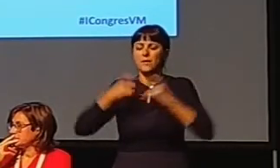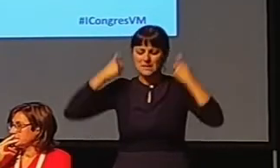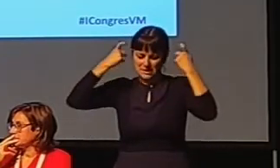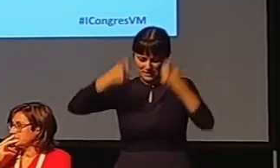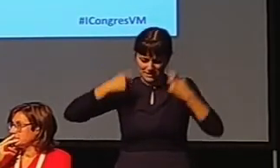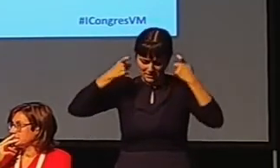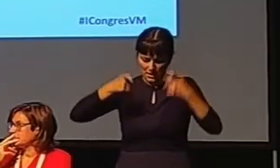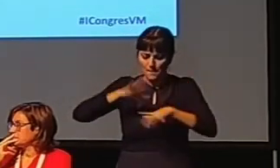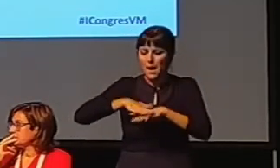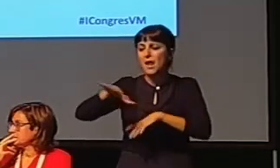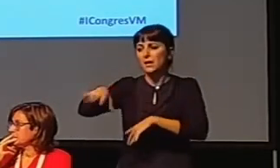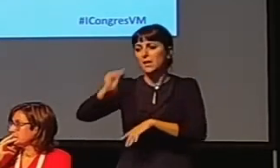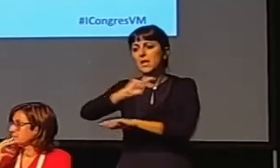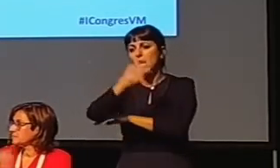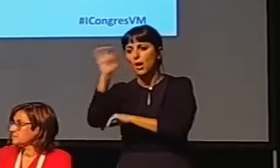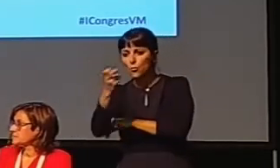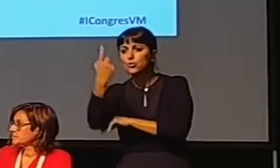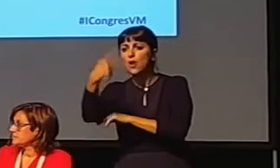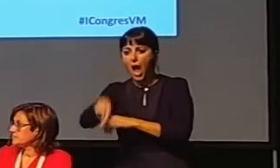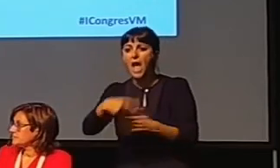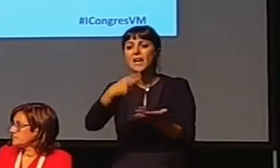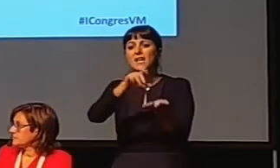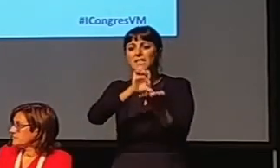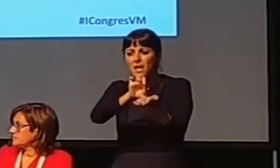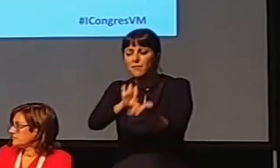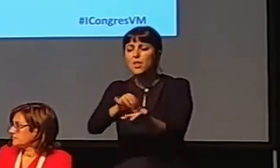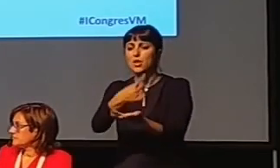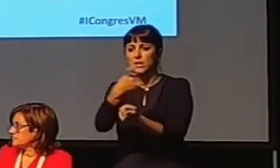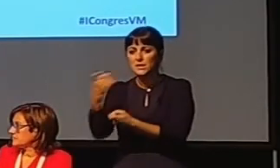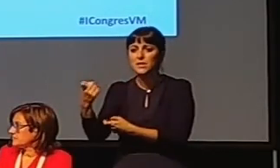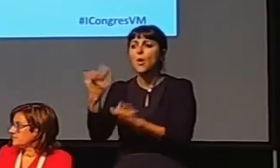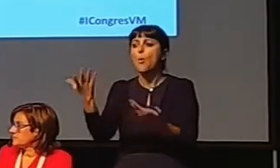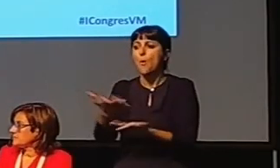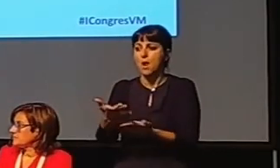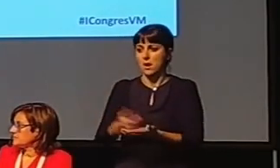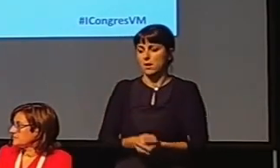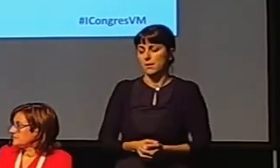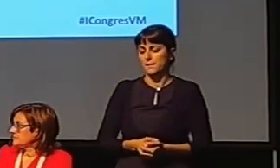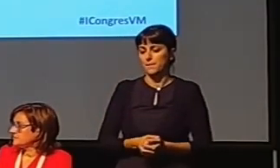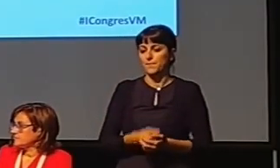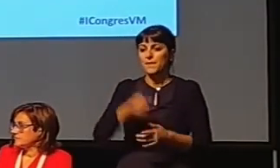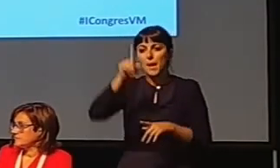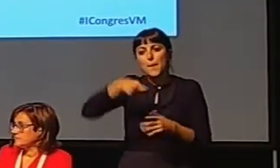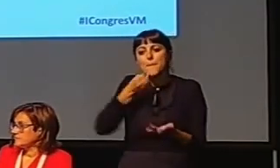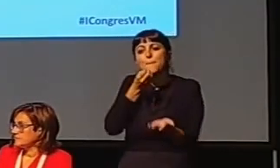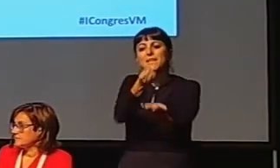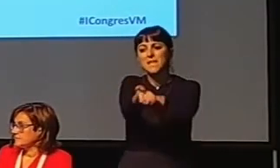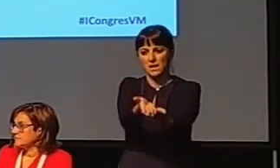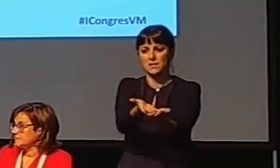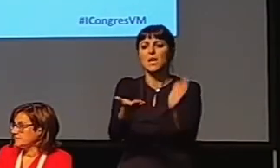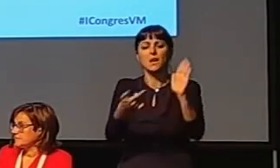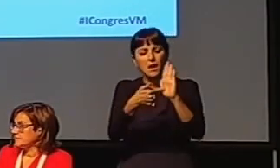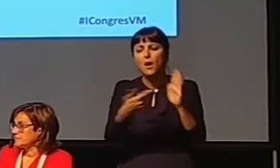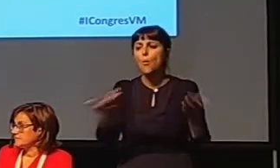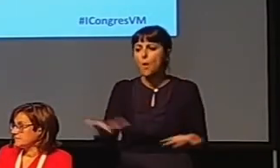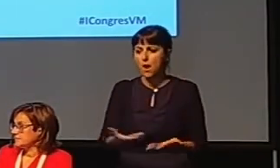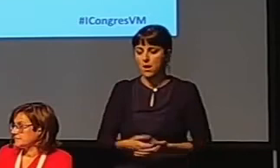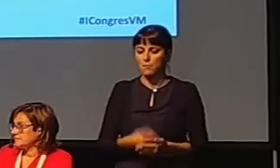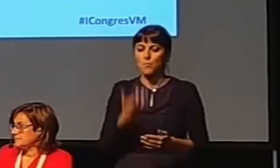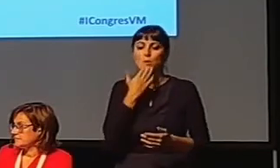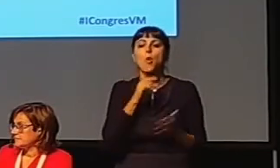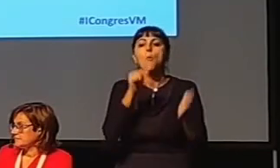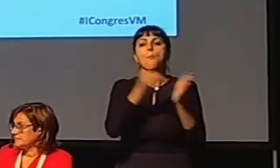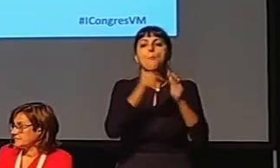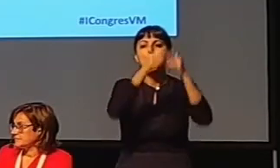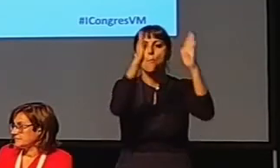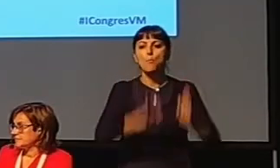són els recursos i quins són els serveis necessaris, però sobretot, quins són els missatges. Quan estem parlant en aquests punts liles, i jo l'altre